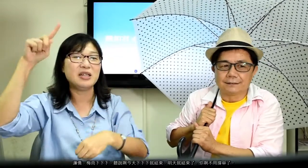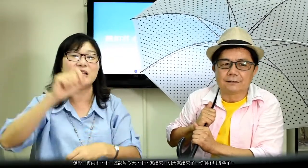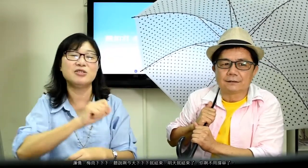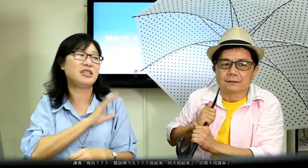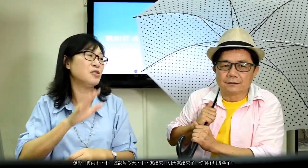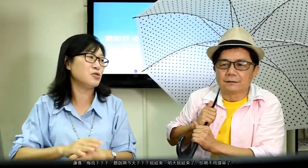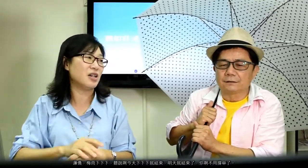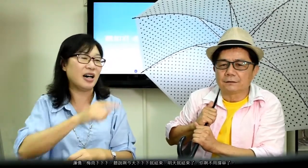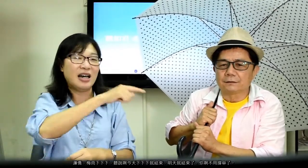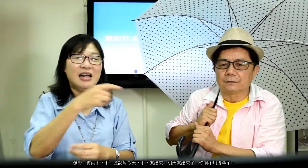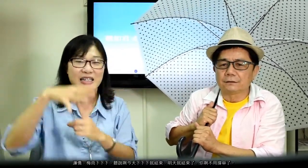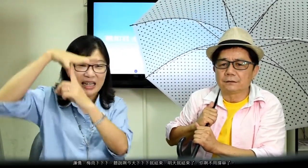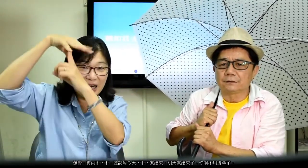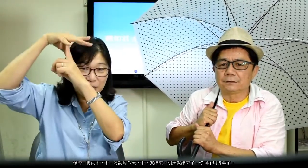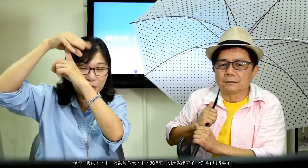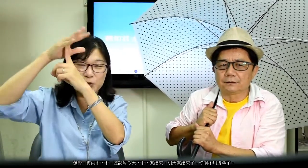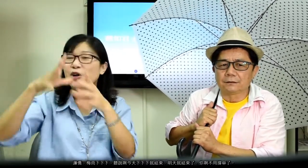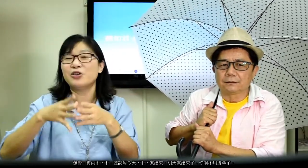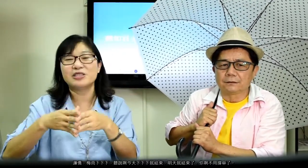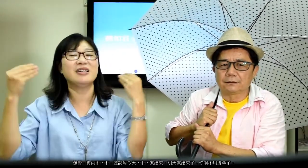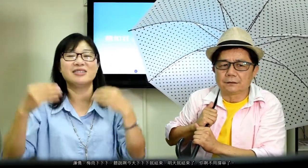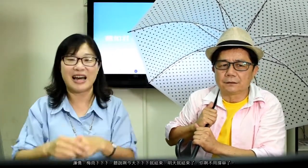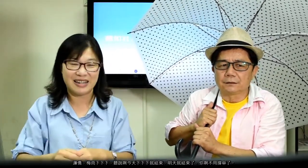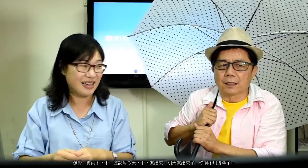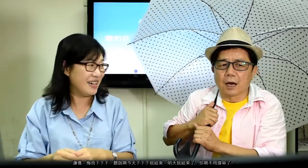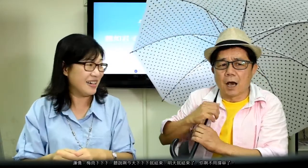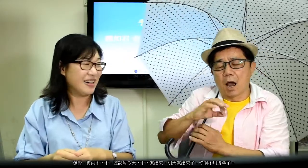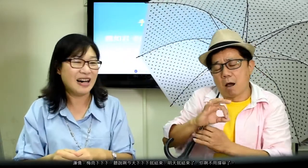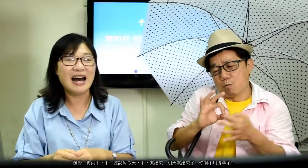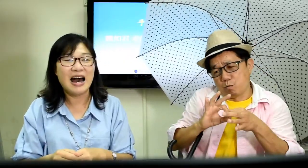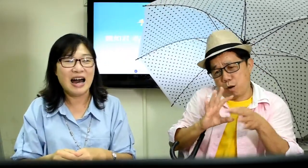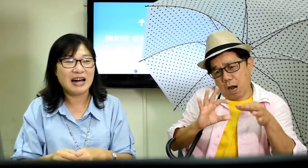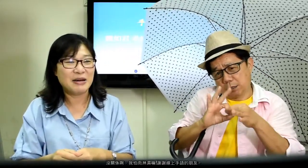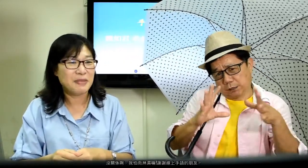天就结束了。你啊，不用撑伞了，